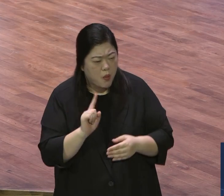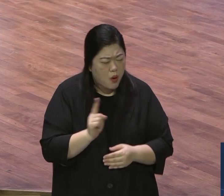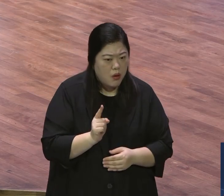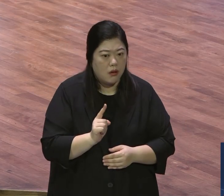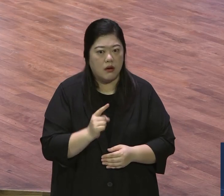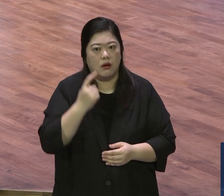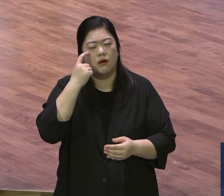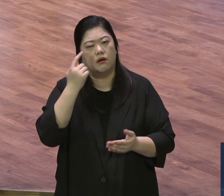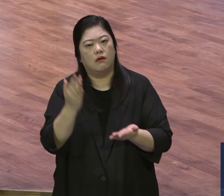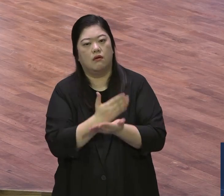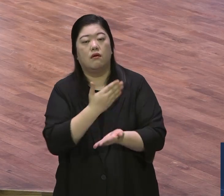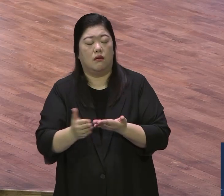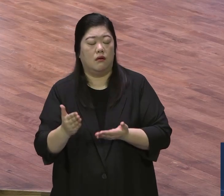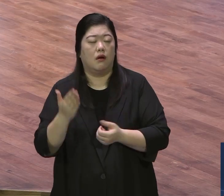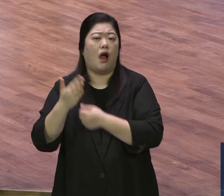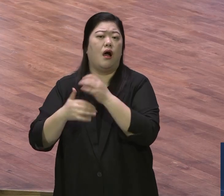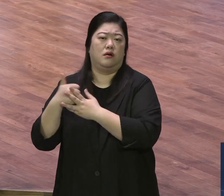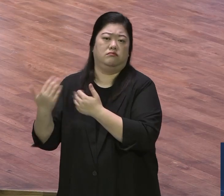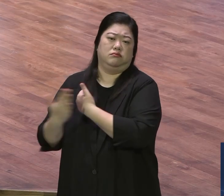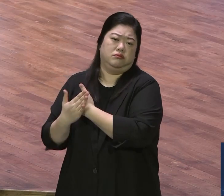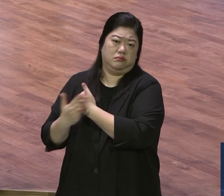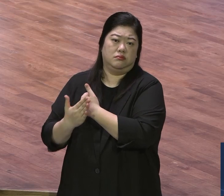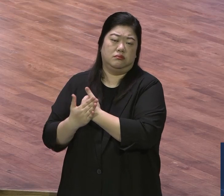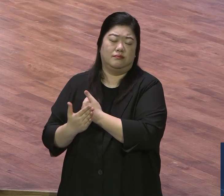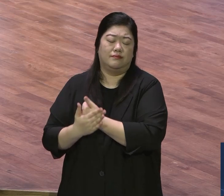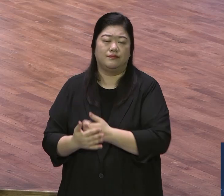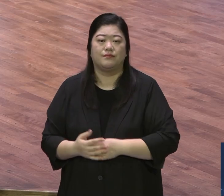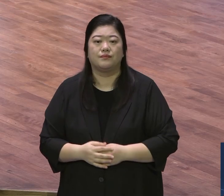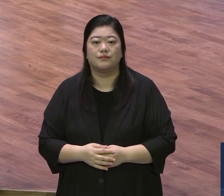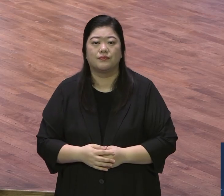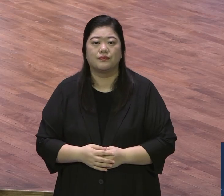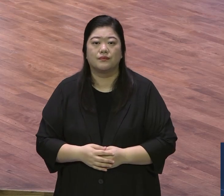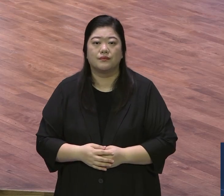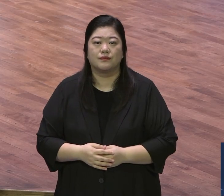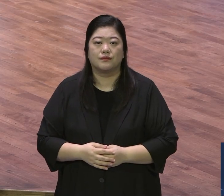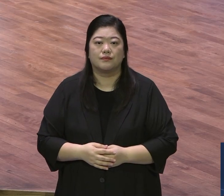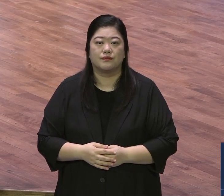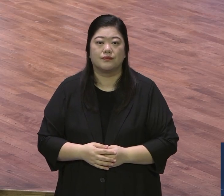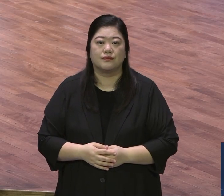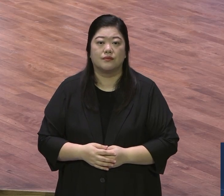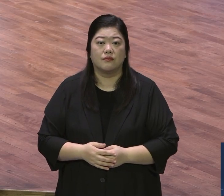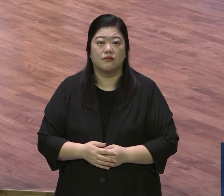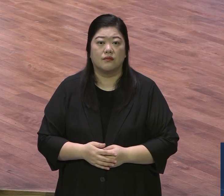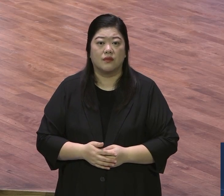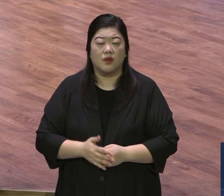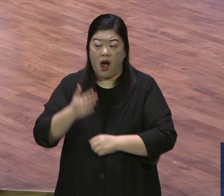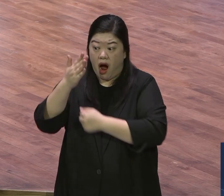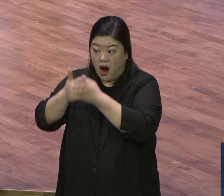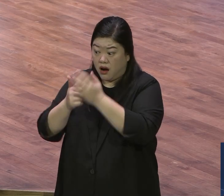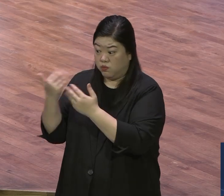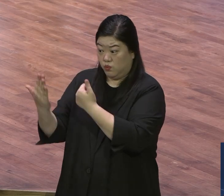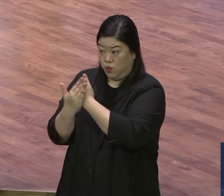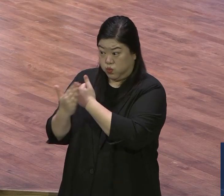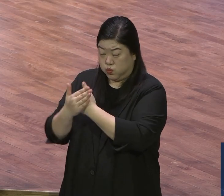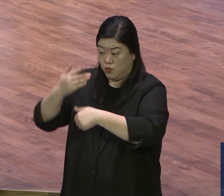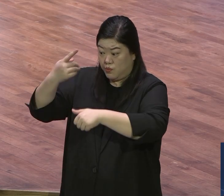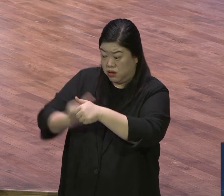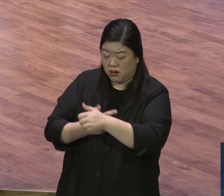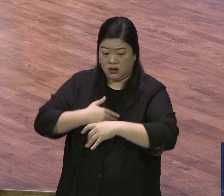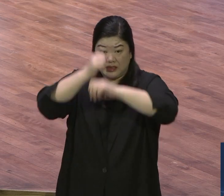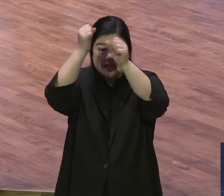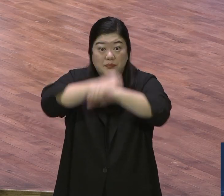알게 돼요. 하나님을 알게 하신다니까 지혜의 영이 성령이 그러니까 실패할 수가 없지요. 어떻게 예수 믿는 사람이